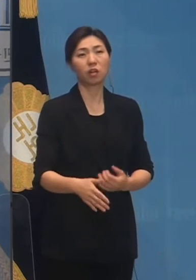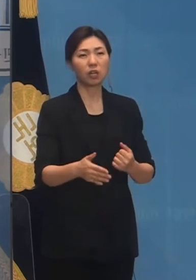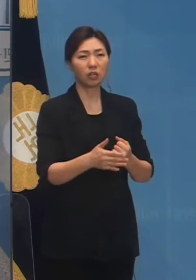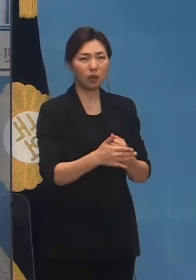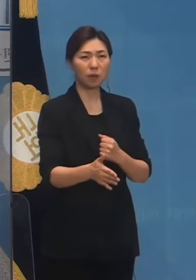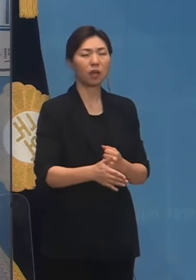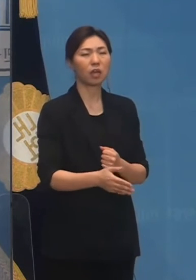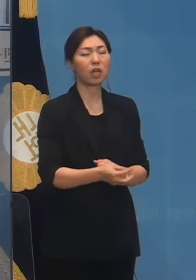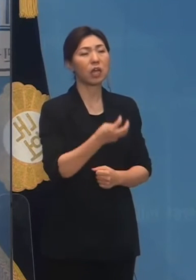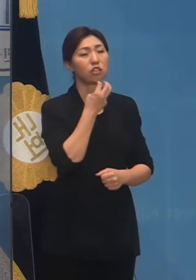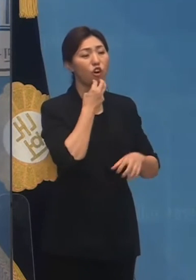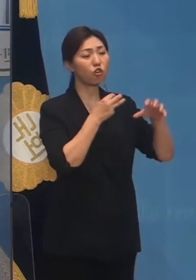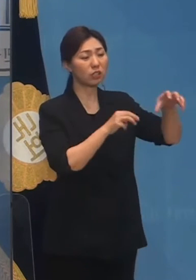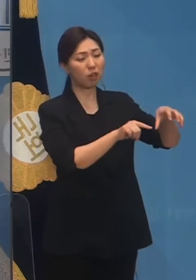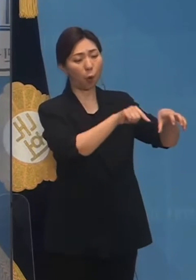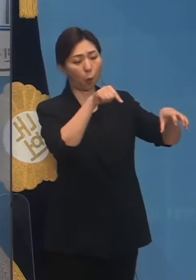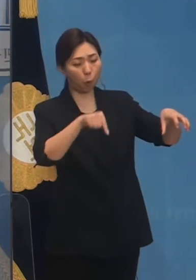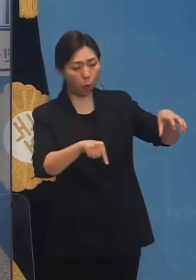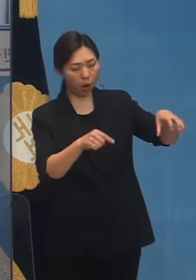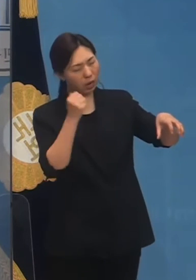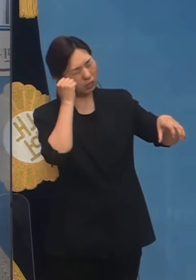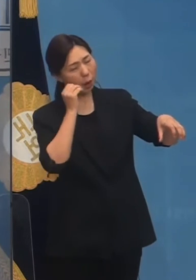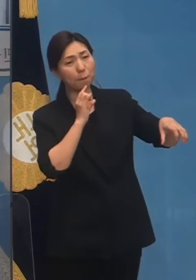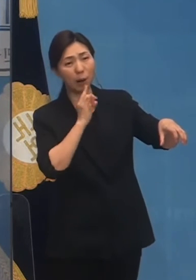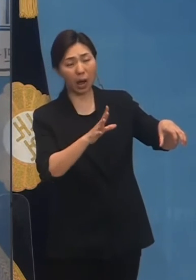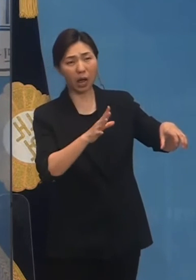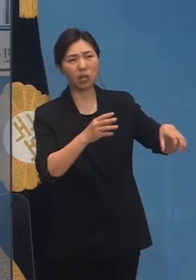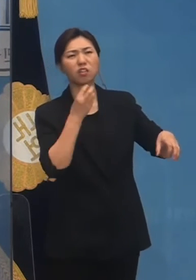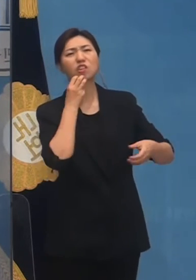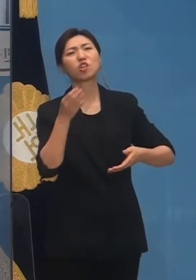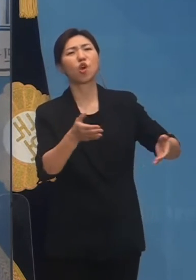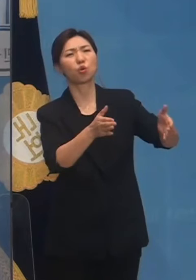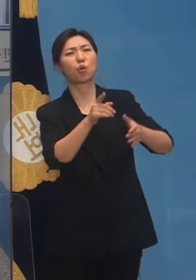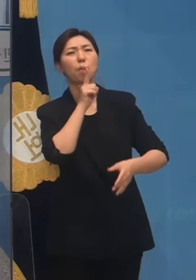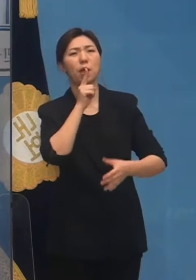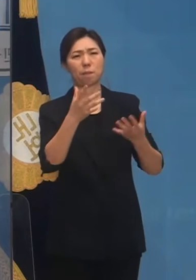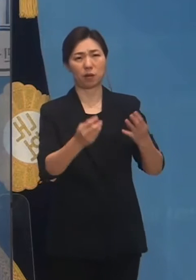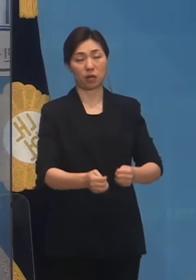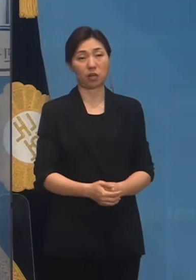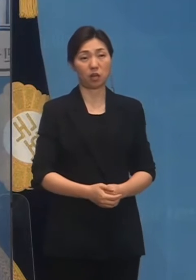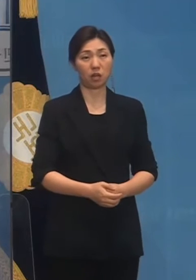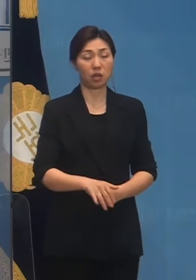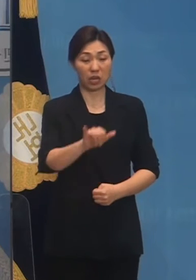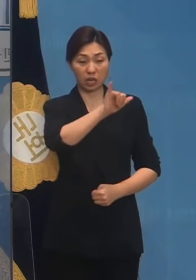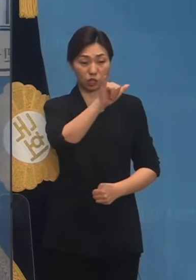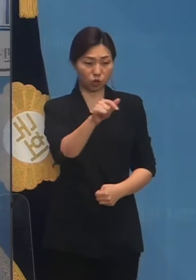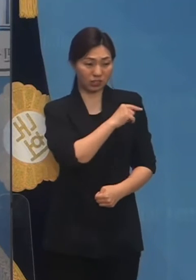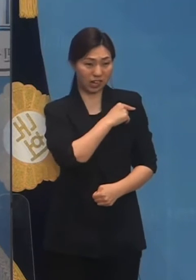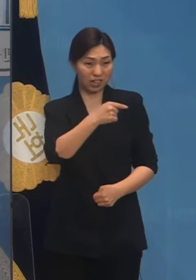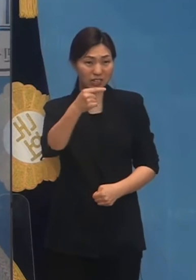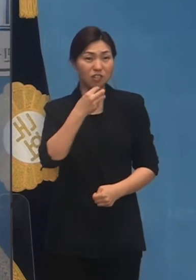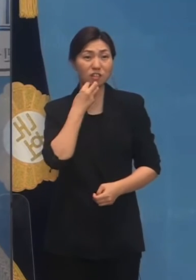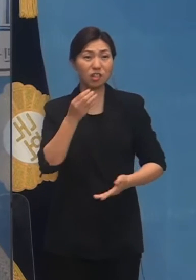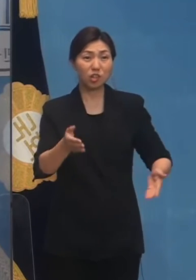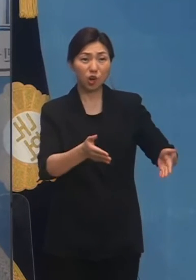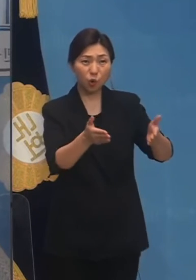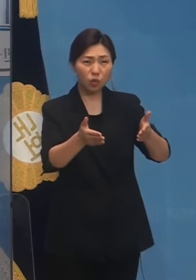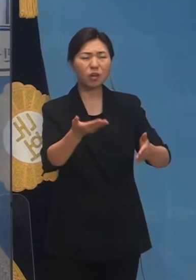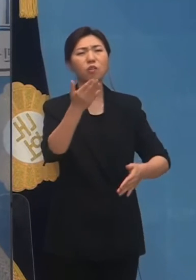나옵니다. 대한민국 모든 분야에서 1등이면 뭐합니까? 도민의 삶이 만족스러워야 진짜